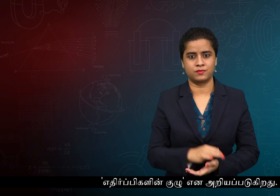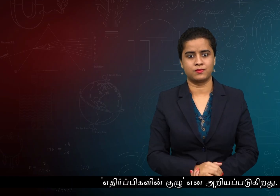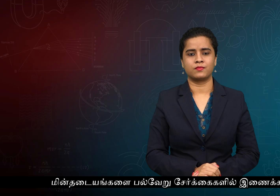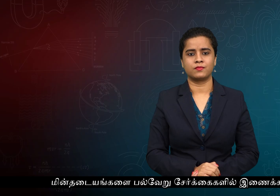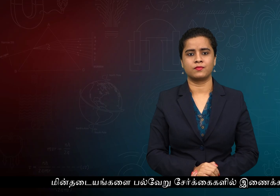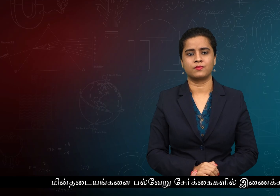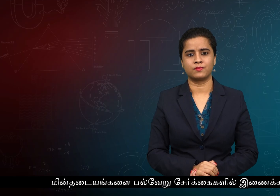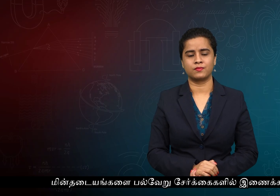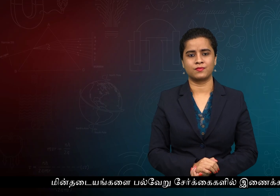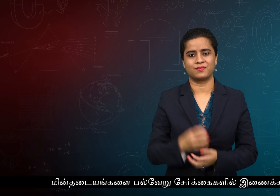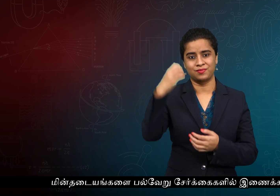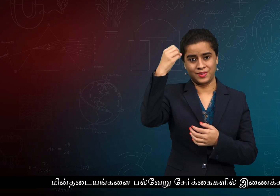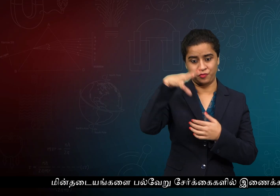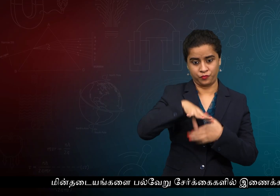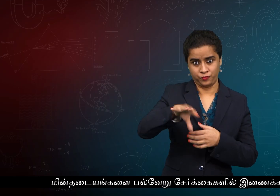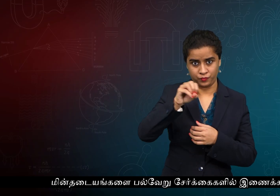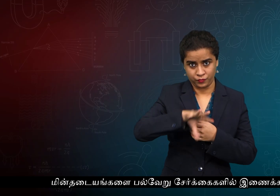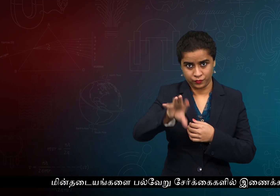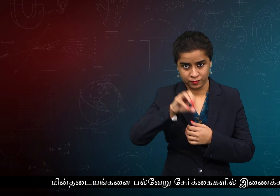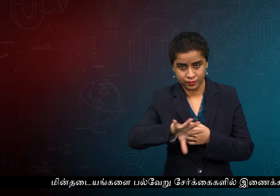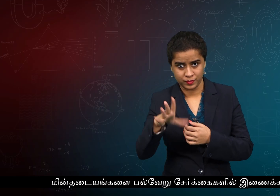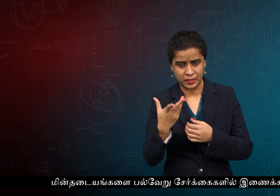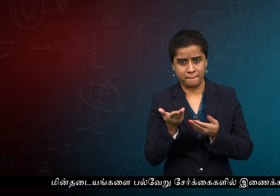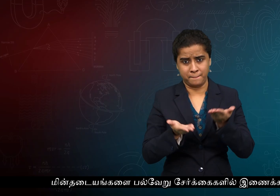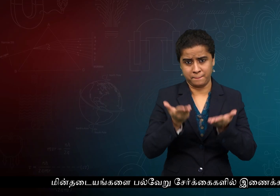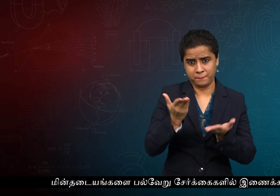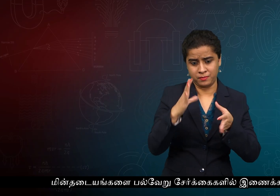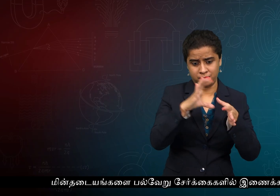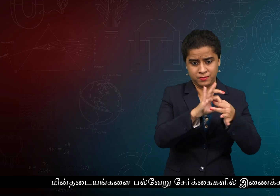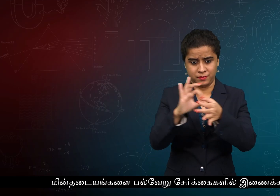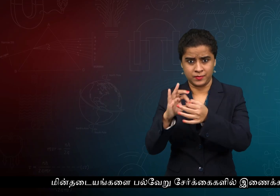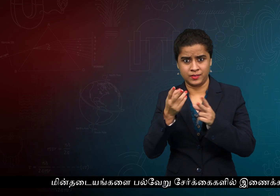அறியப்படுகிறது. மின்தடயங்களை பல்வேறு சேர்க்கைகளில் இணைக்கப்படலாம்.